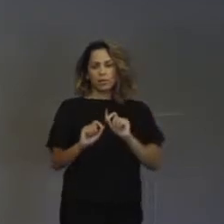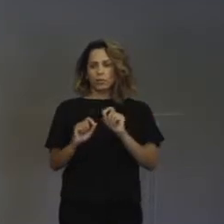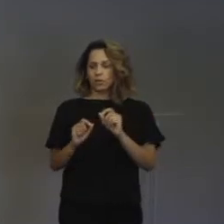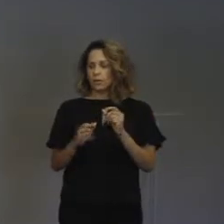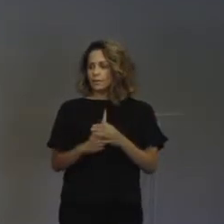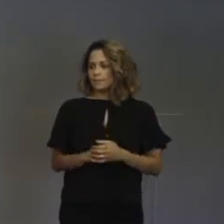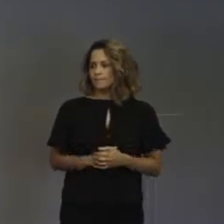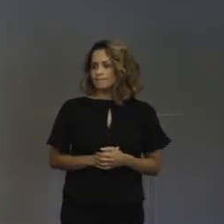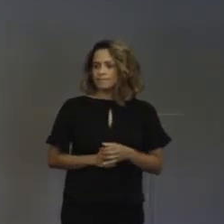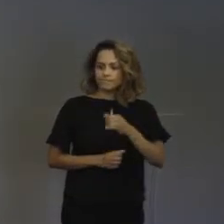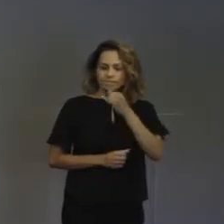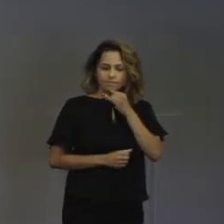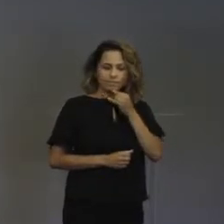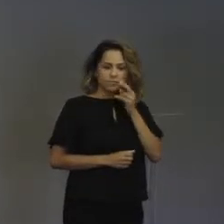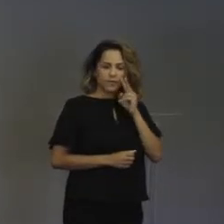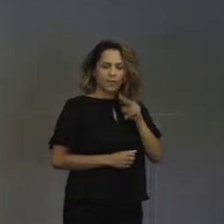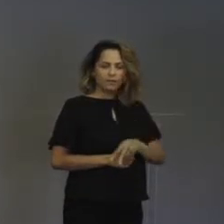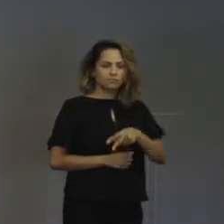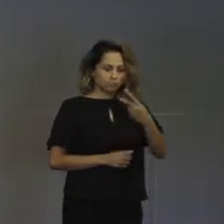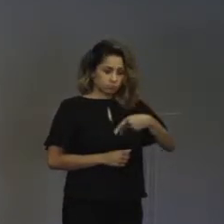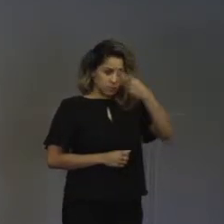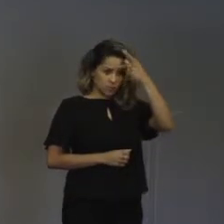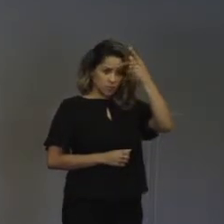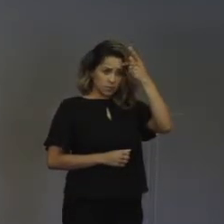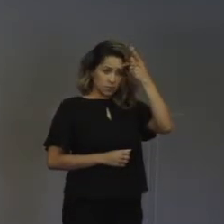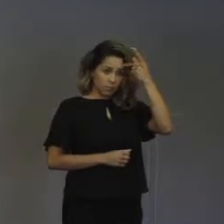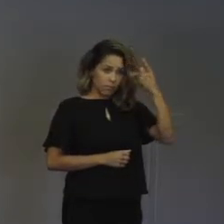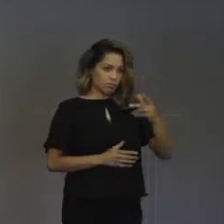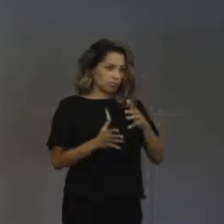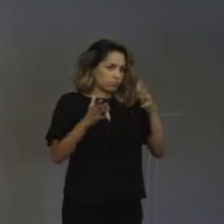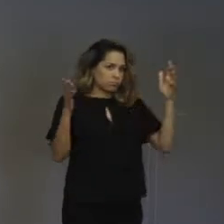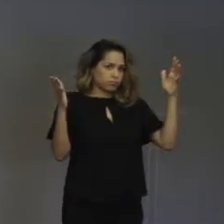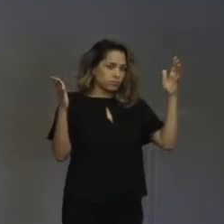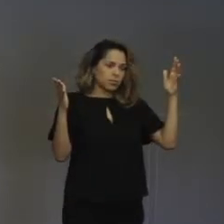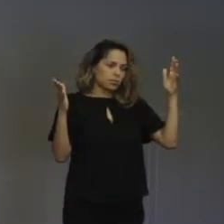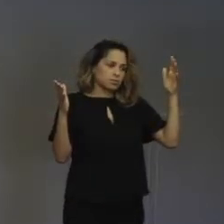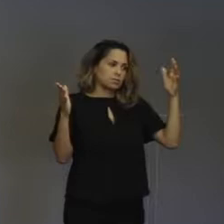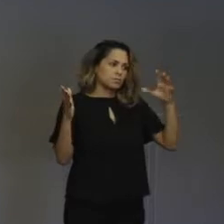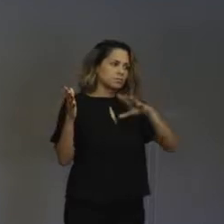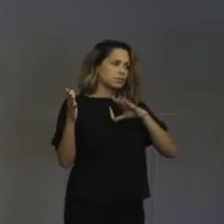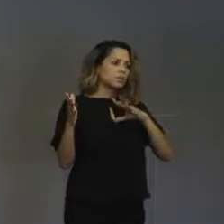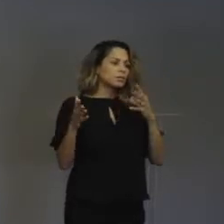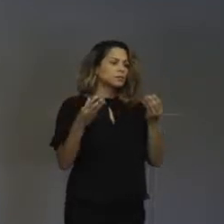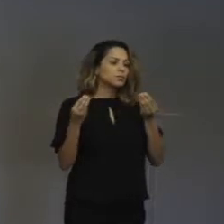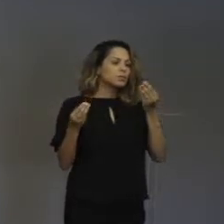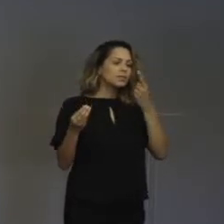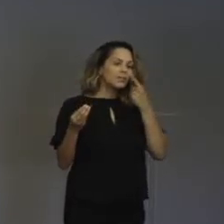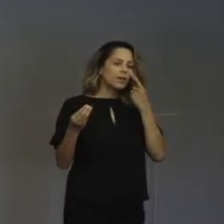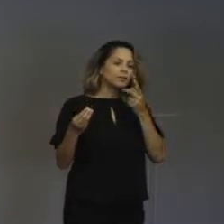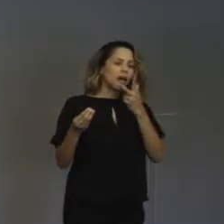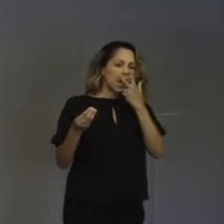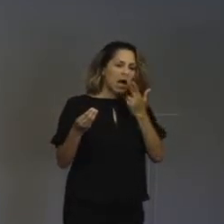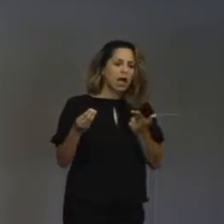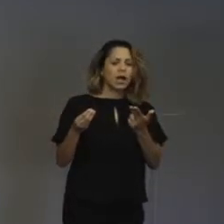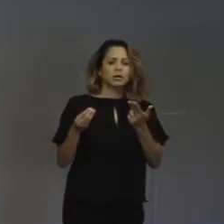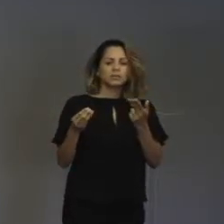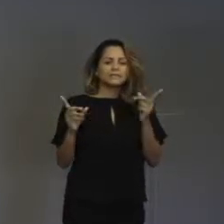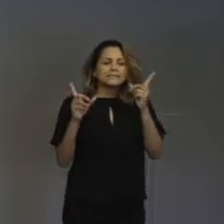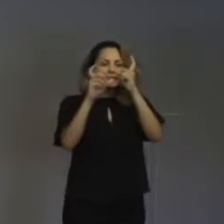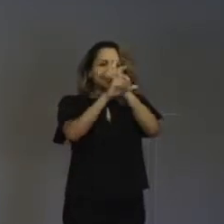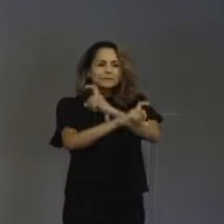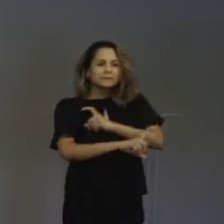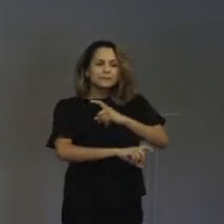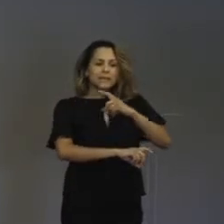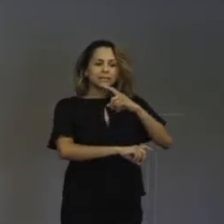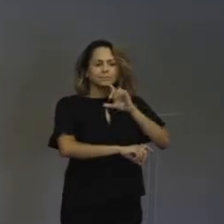O que você olha aqui, principalmente para São Paulo, que é uma mega cidade? Qual que você acha que é a maior dificuldade